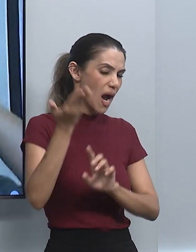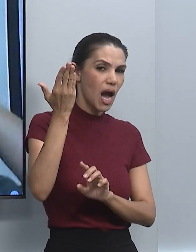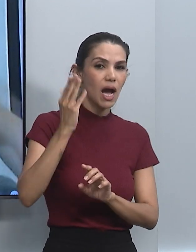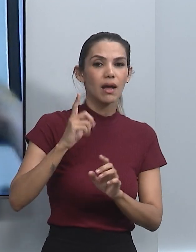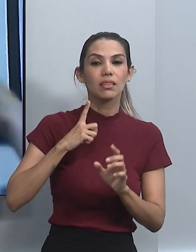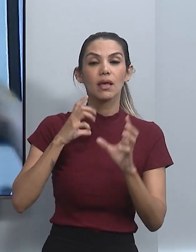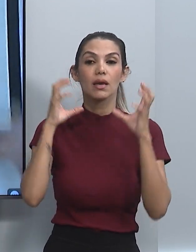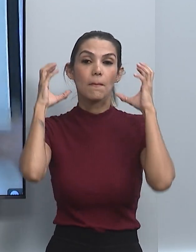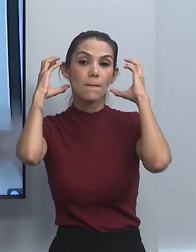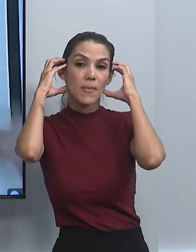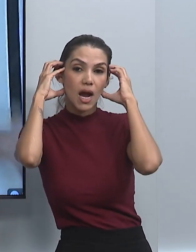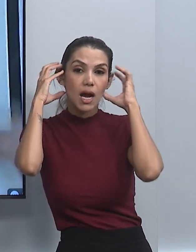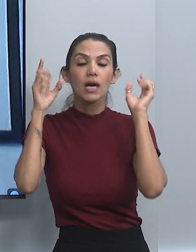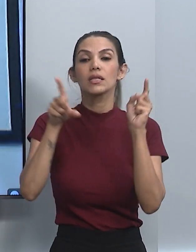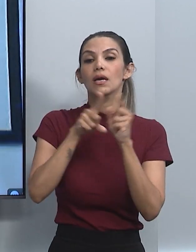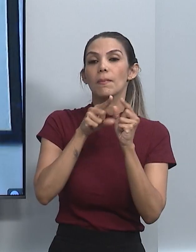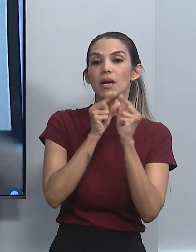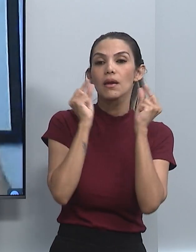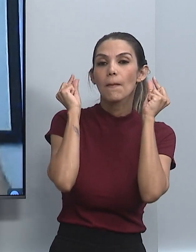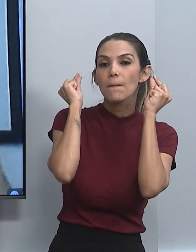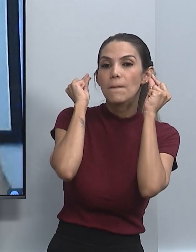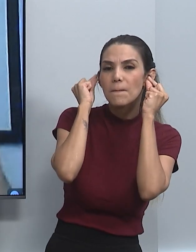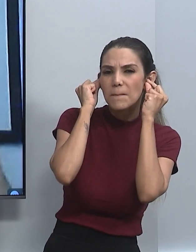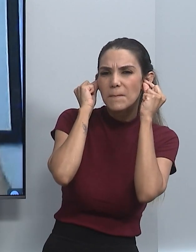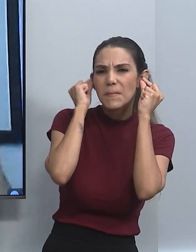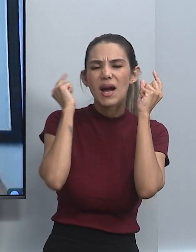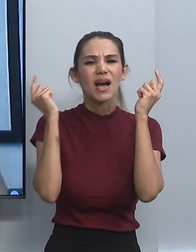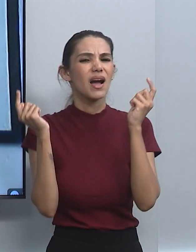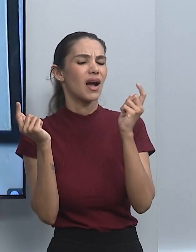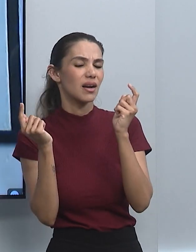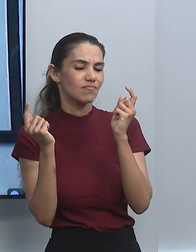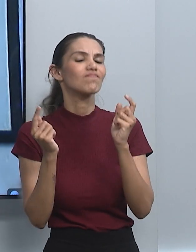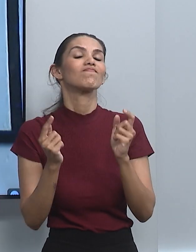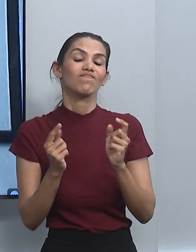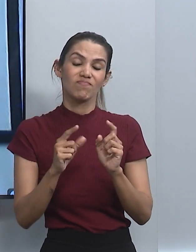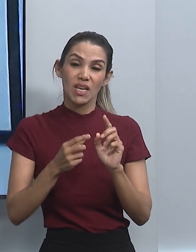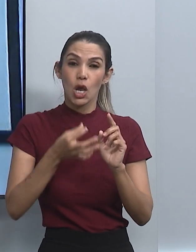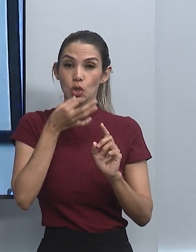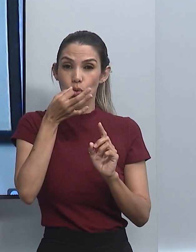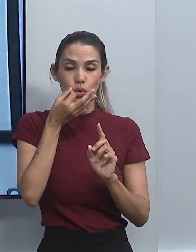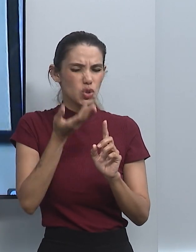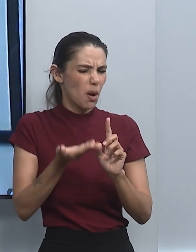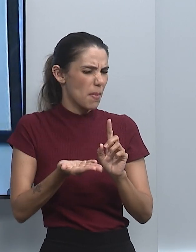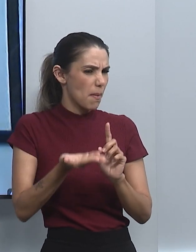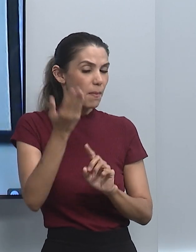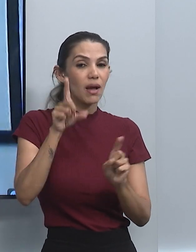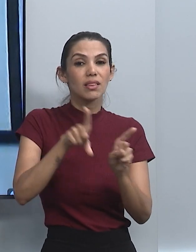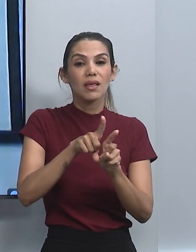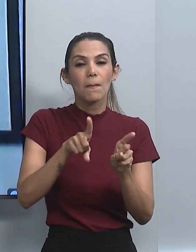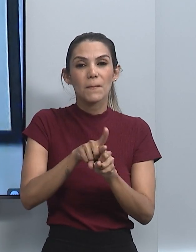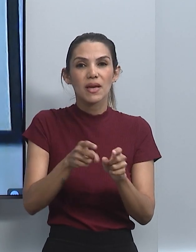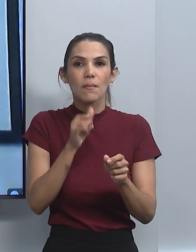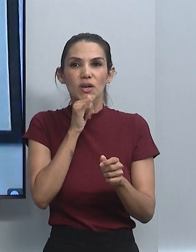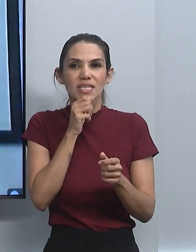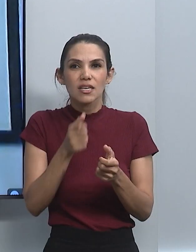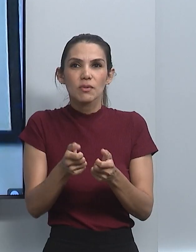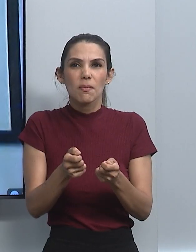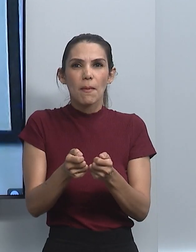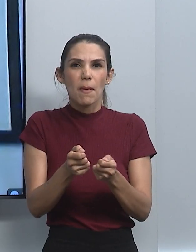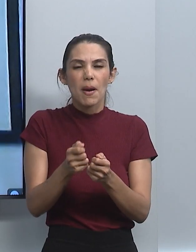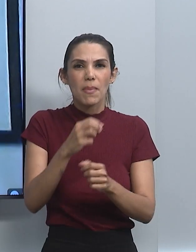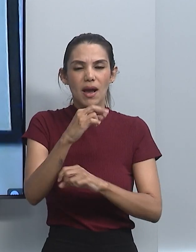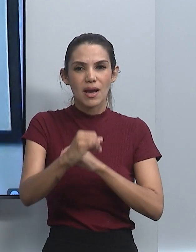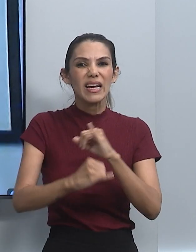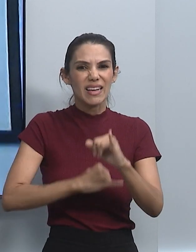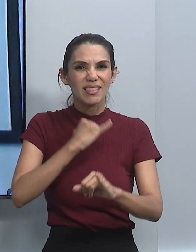quanto o fone de inserção por mais de 8 horas, nos jogos online. Então, isso aí, uma